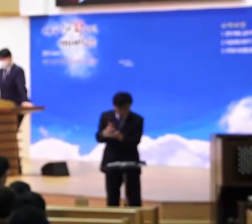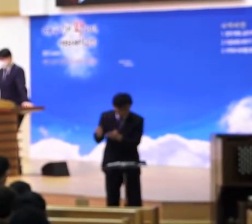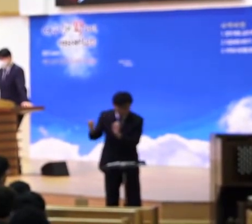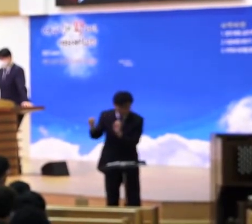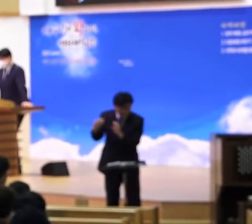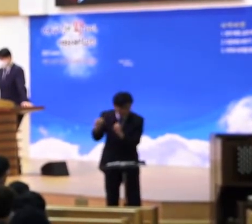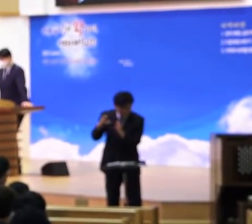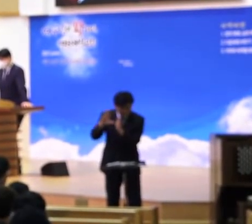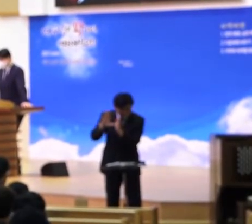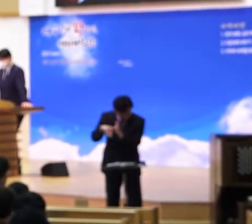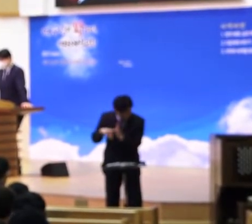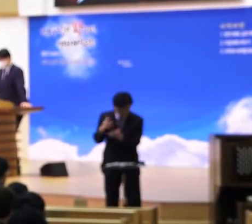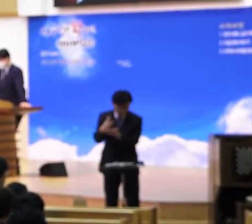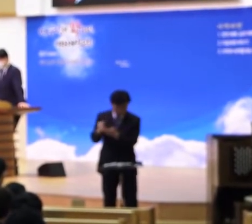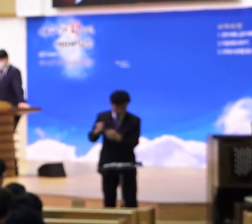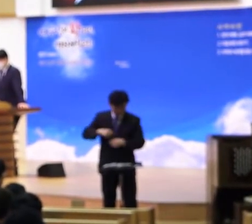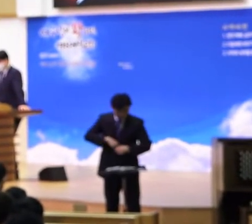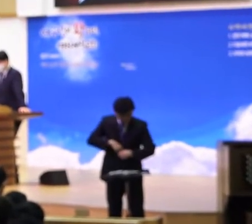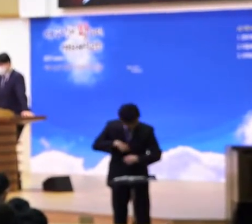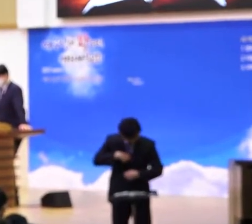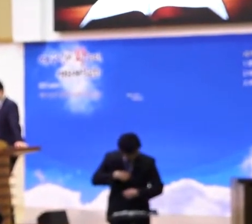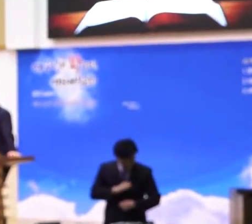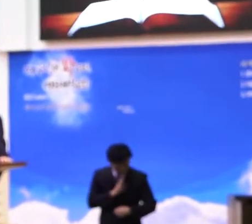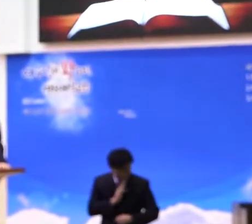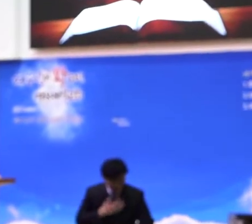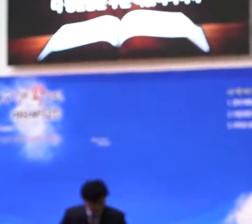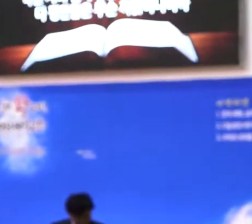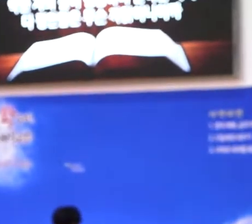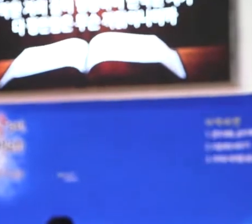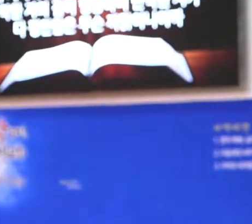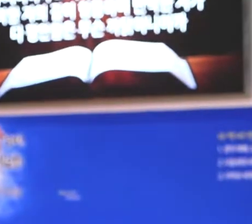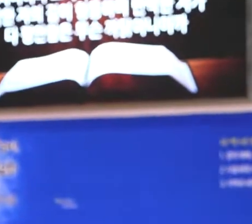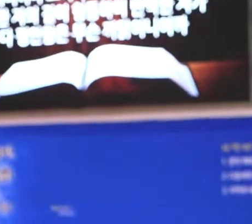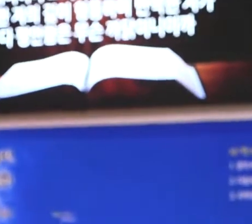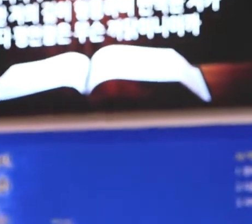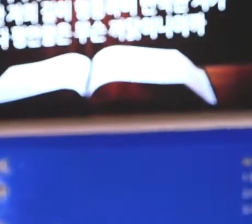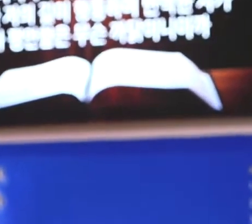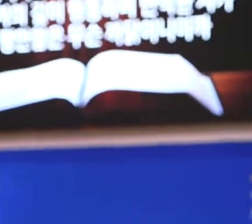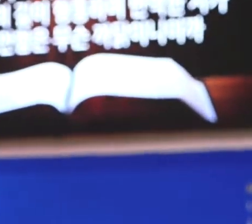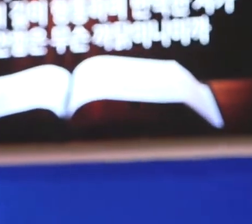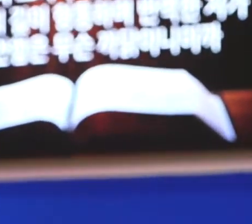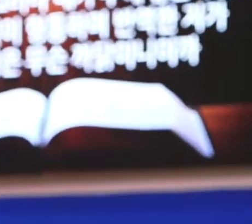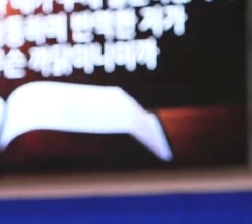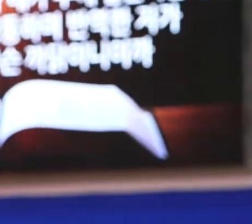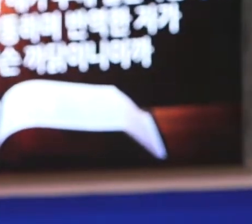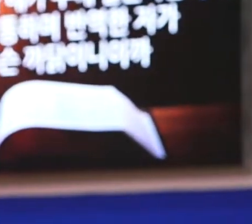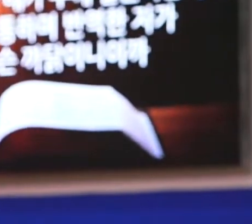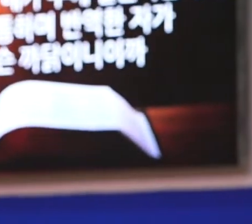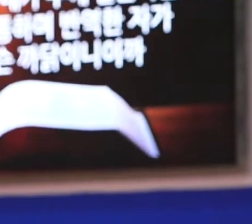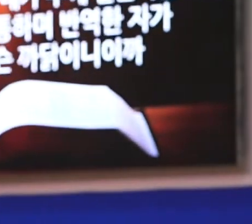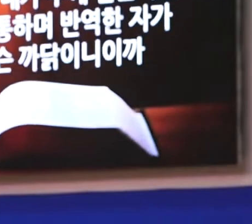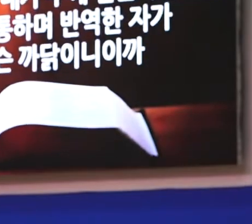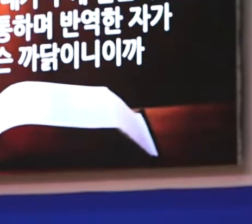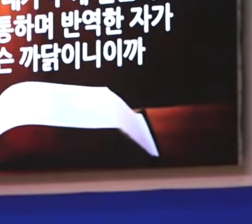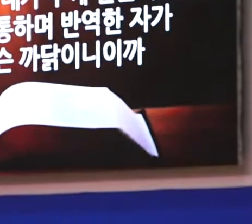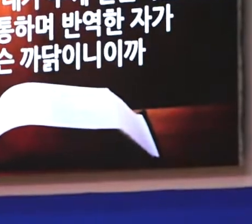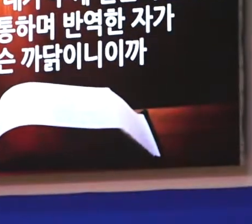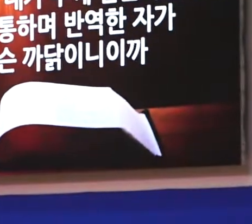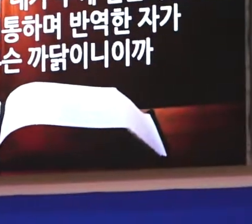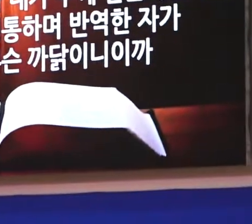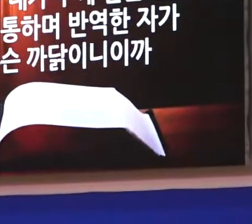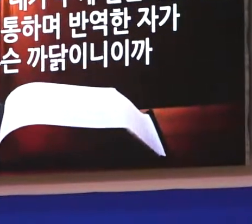때에는 주께서 외로우시니이다. 그러나 내가 주께 질문하옵나니 악한 자의 길이 형통하며 반역한